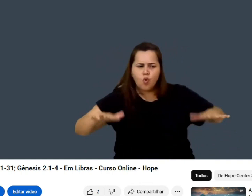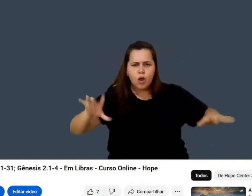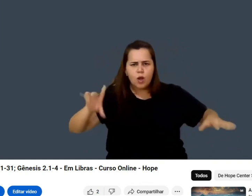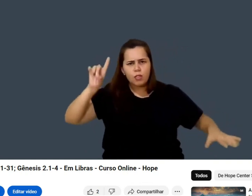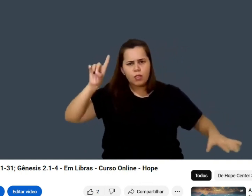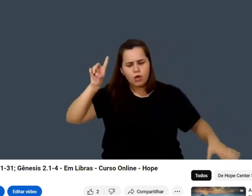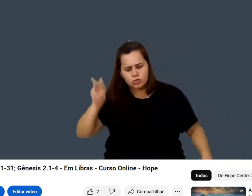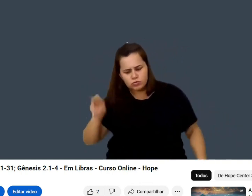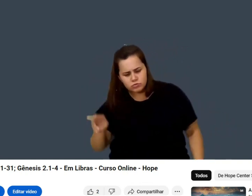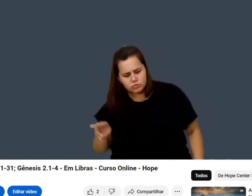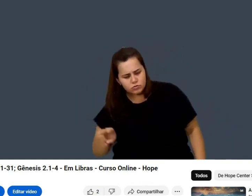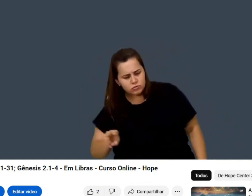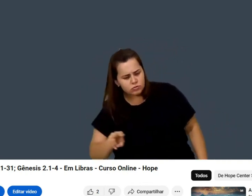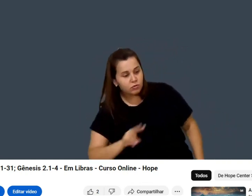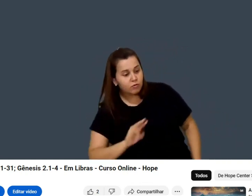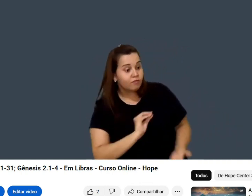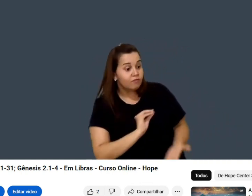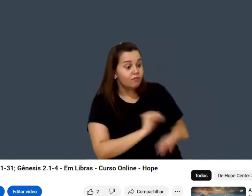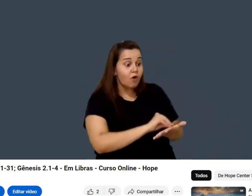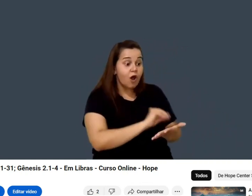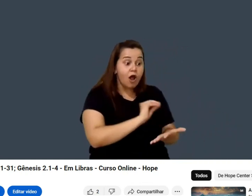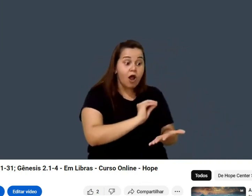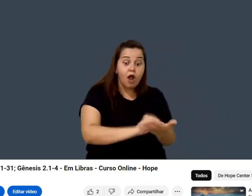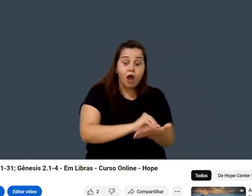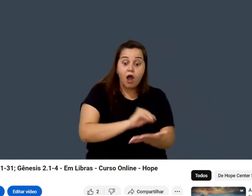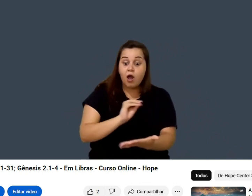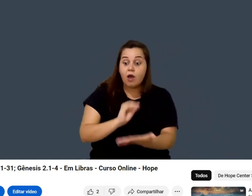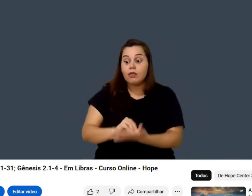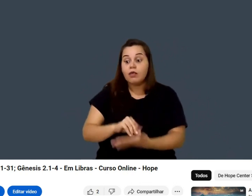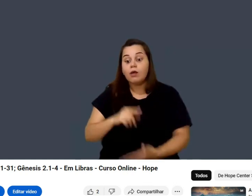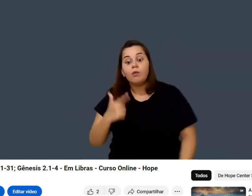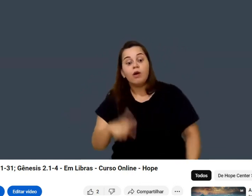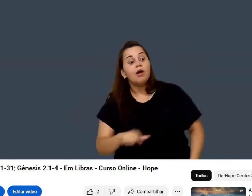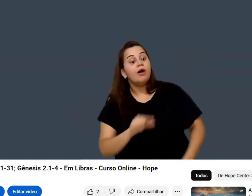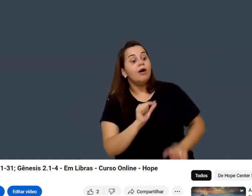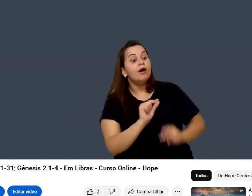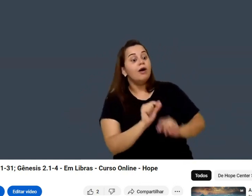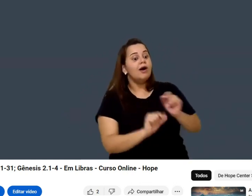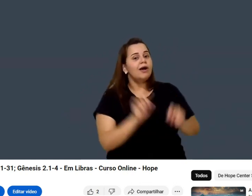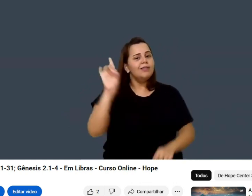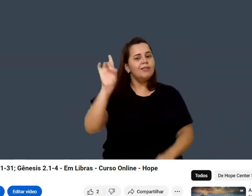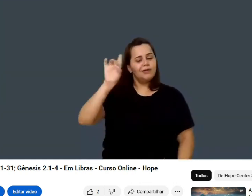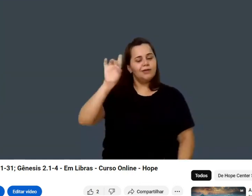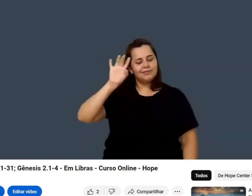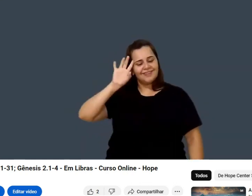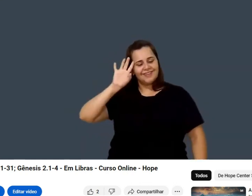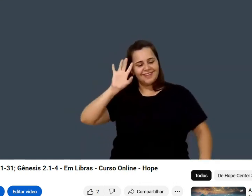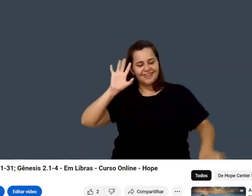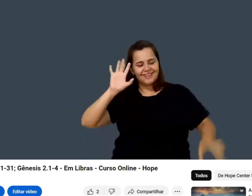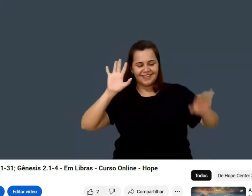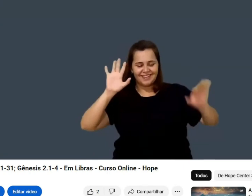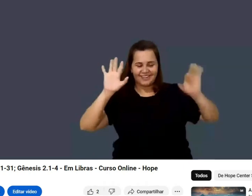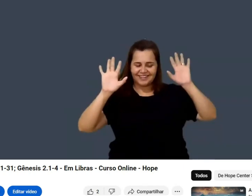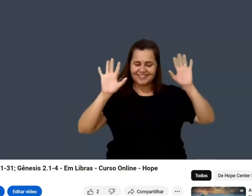havia nada. Então Deus olha para aquele movimento das águas, ele percebe que está faltando alguma coisa,